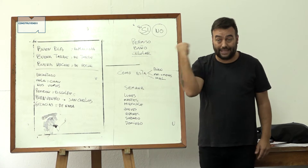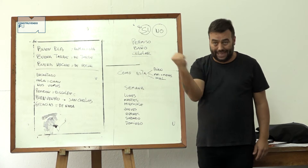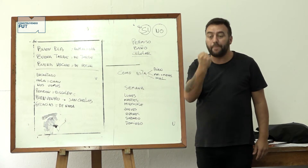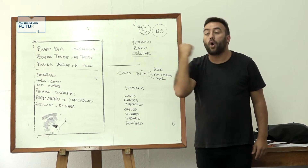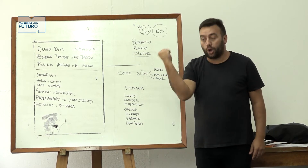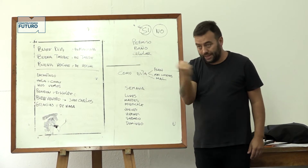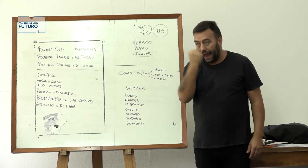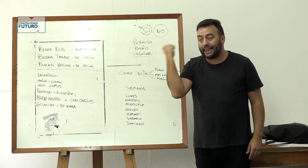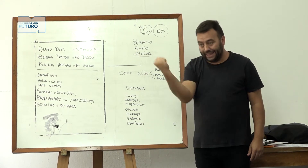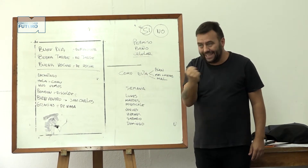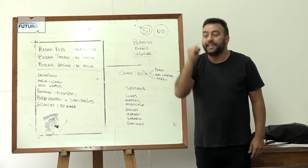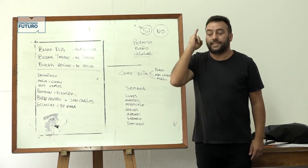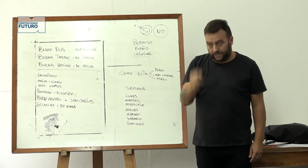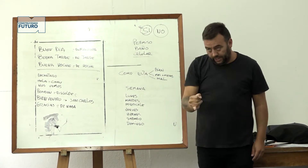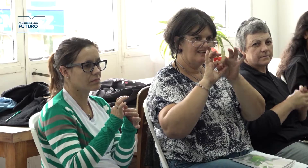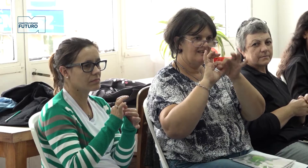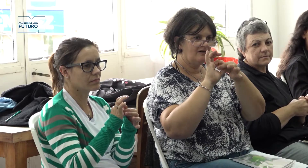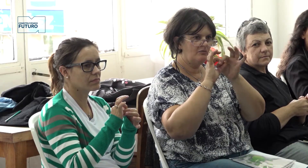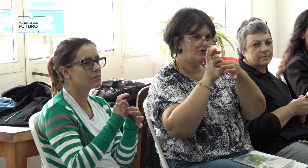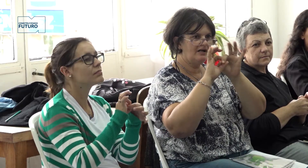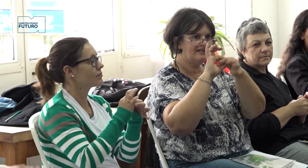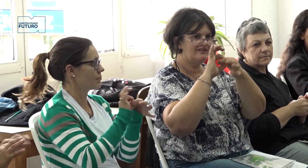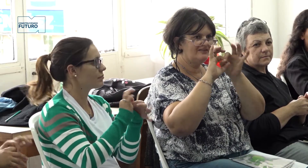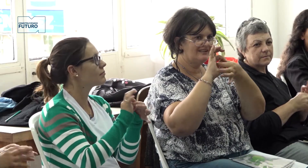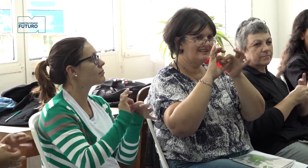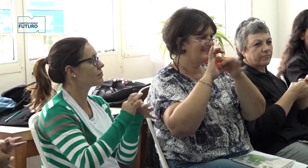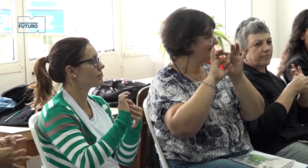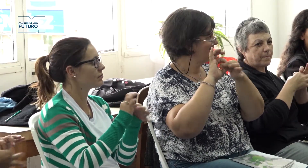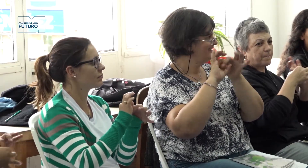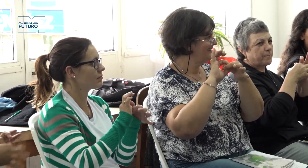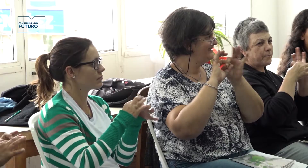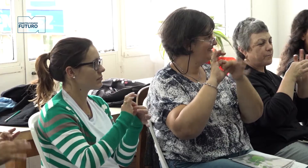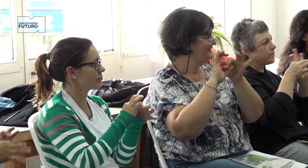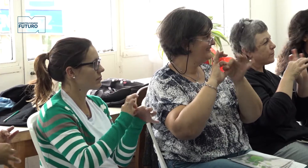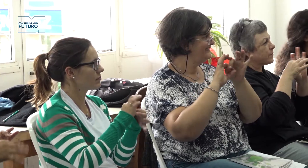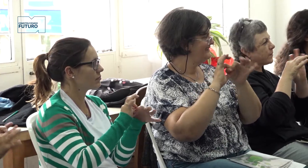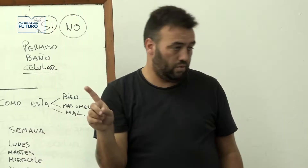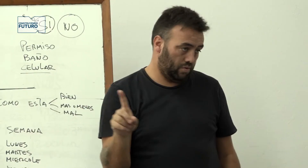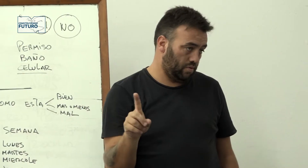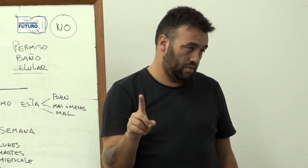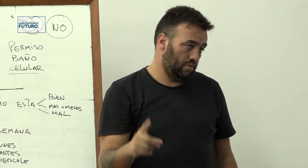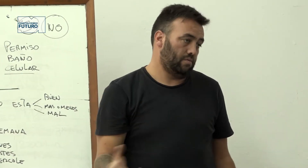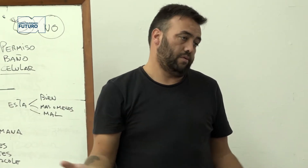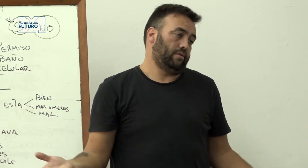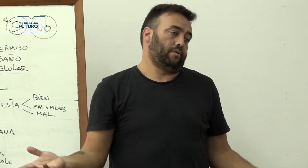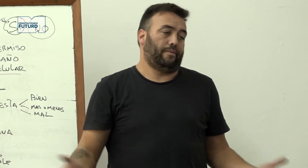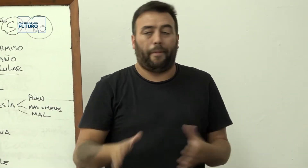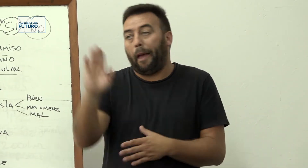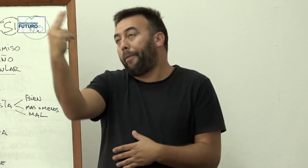era una lengua un poco desconocida, que solo la manejaban los sordos, ¿tá? Pero a